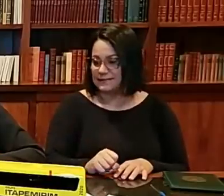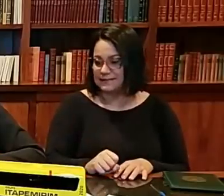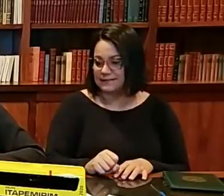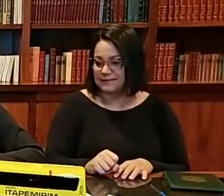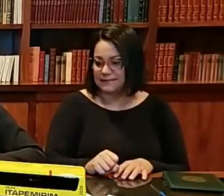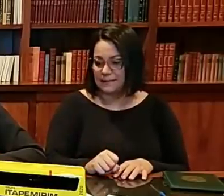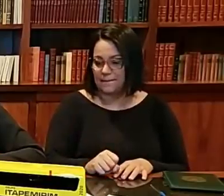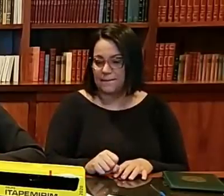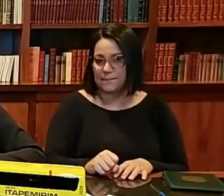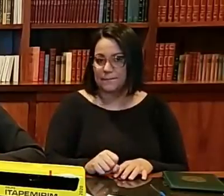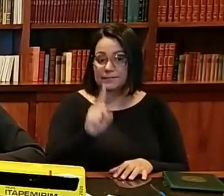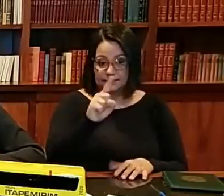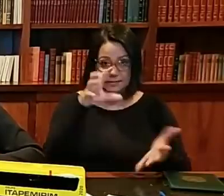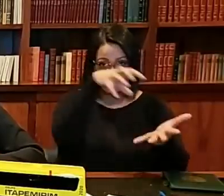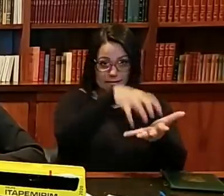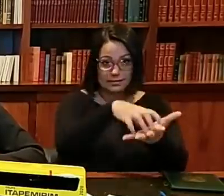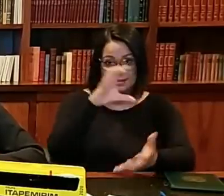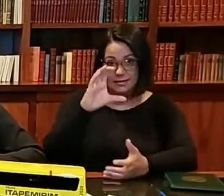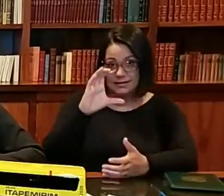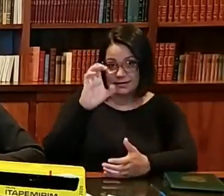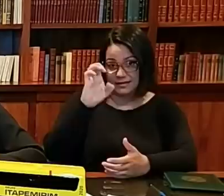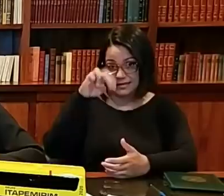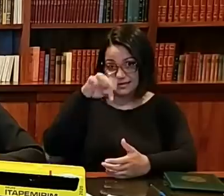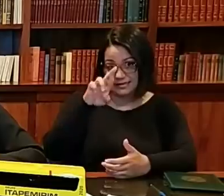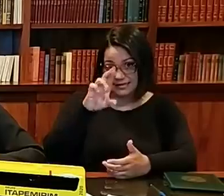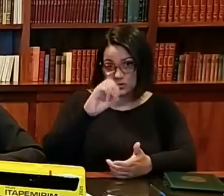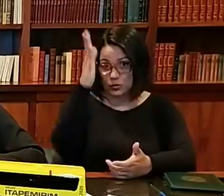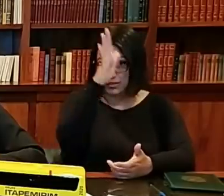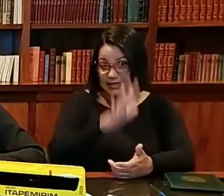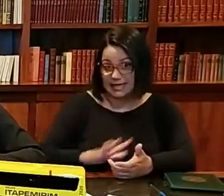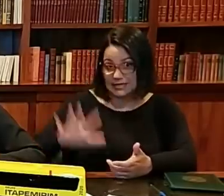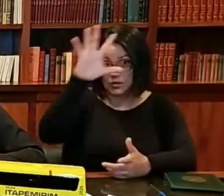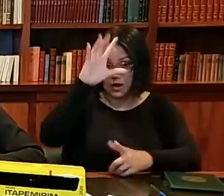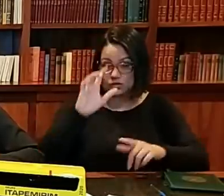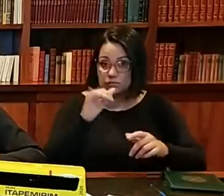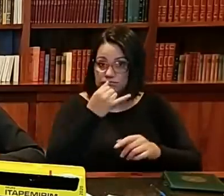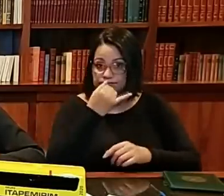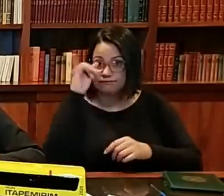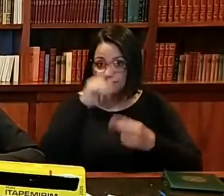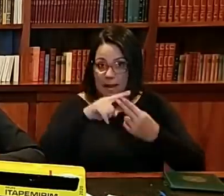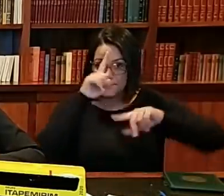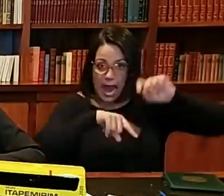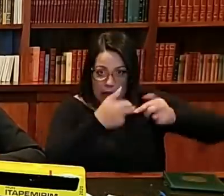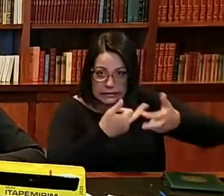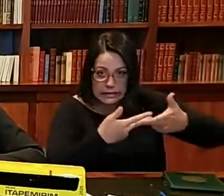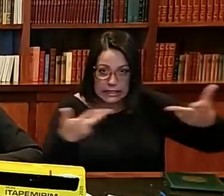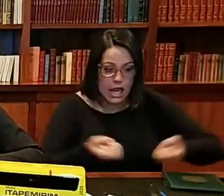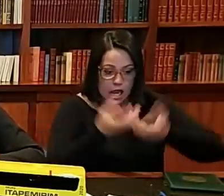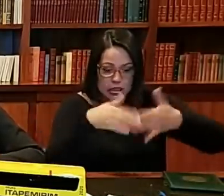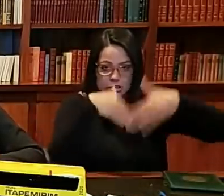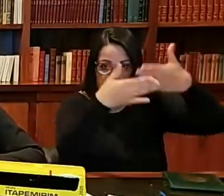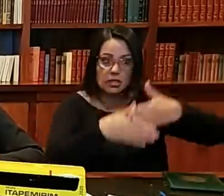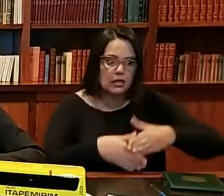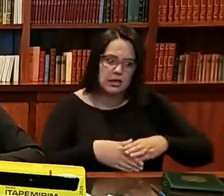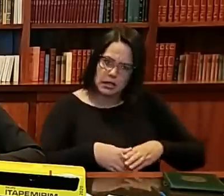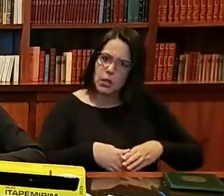Campinas é o Centro Nacional de Pesquisas em Materiais, né? Energia e materiais. Eu vi lá, é o mais avançado do mundo. Então eu comecei meu